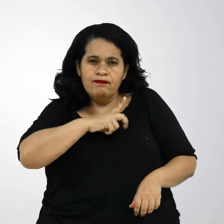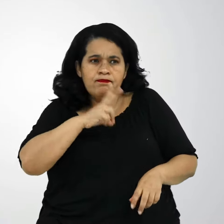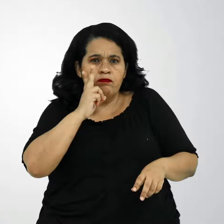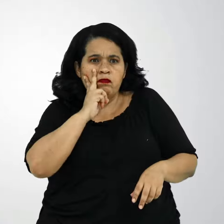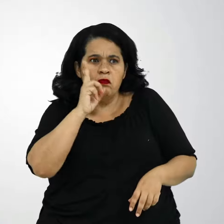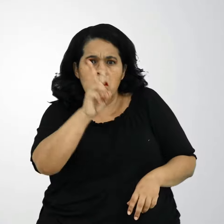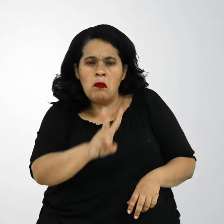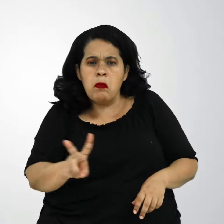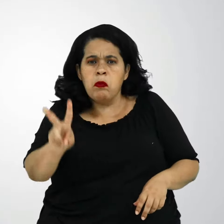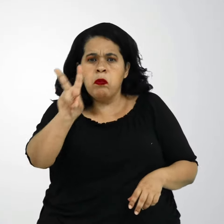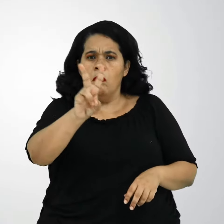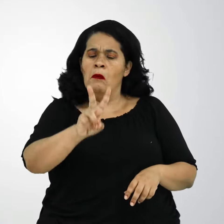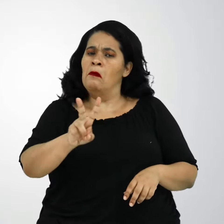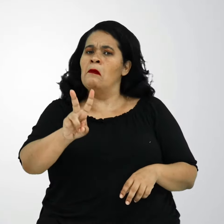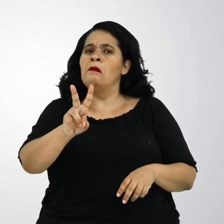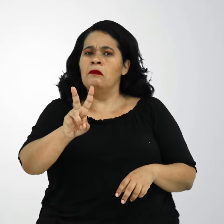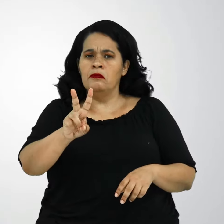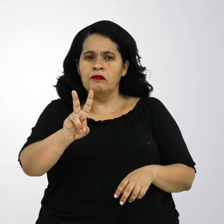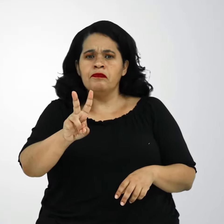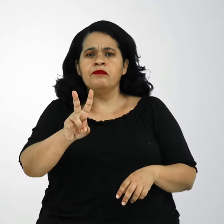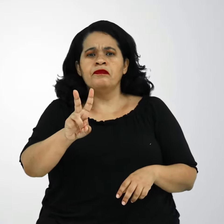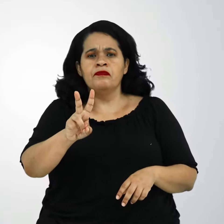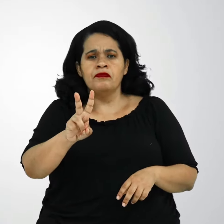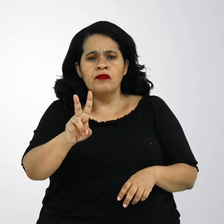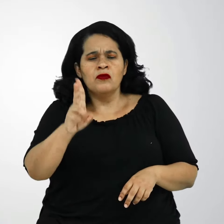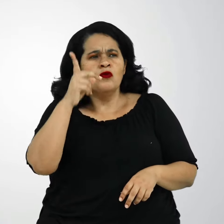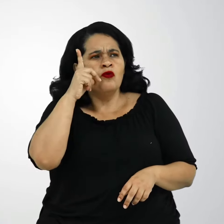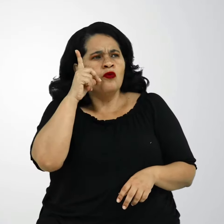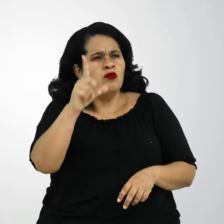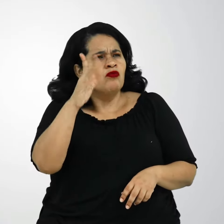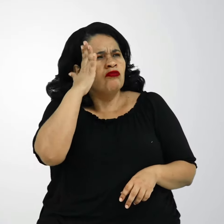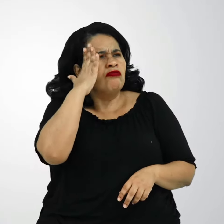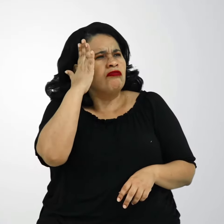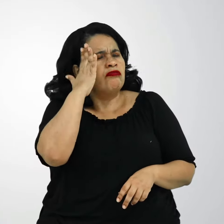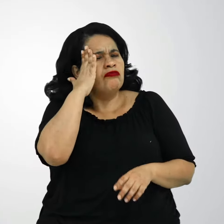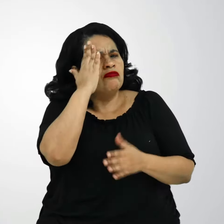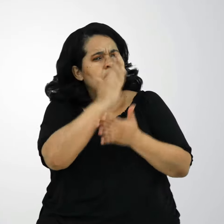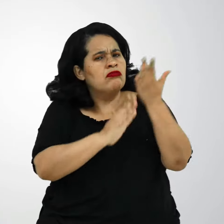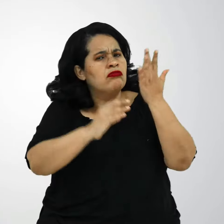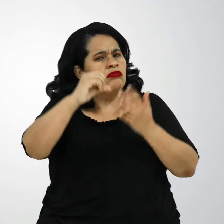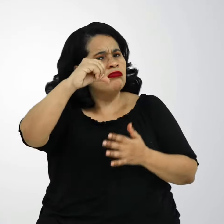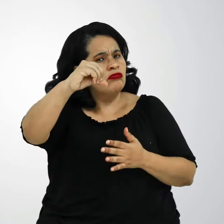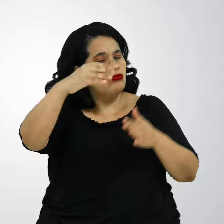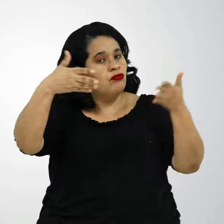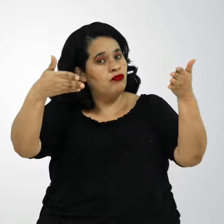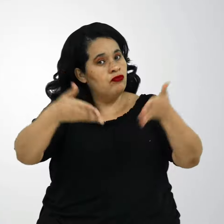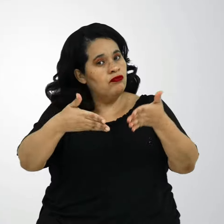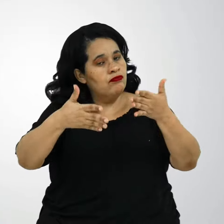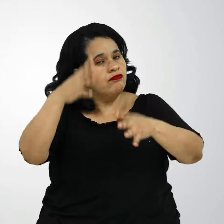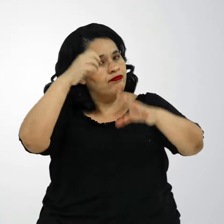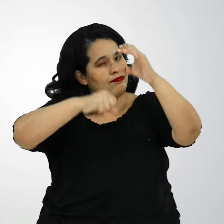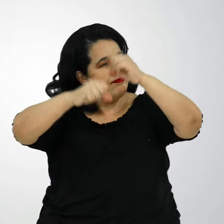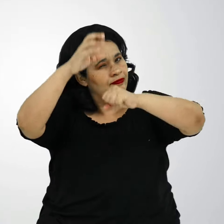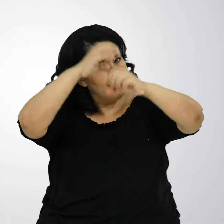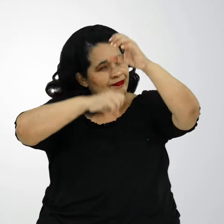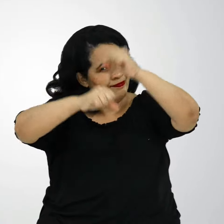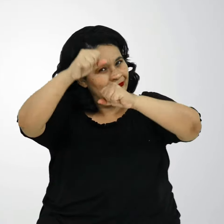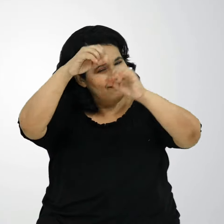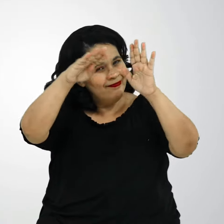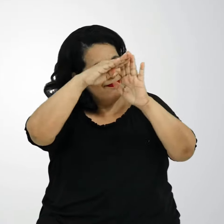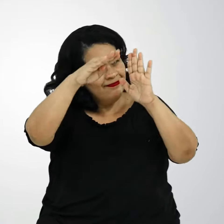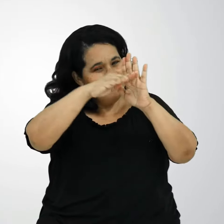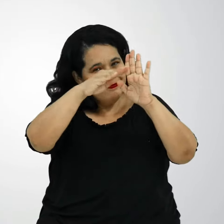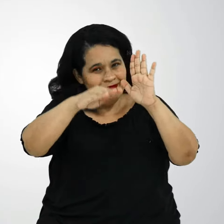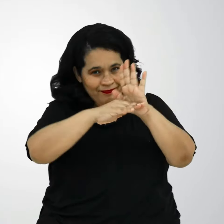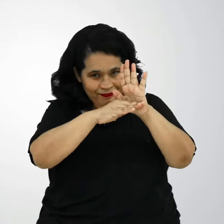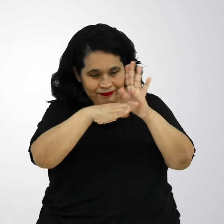visão do capítulo presente, no capítulo 9 do seu livro, que nós vamos examinar então no programa de hoje.